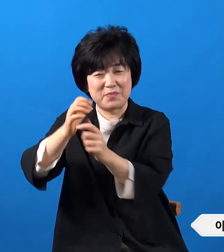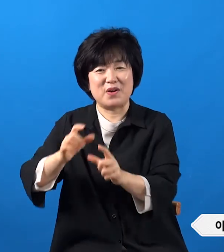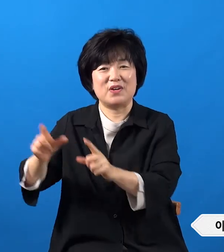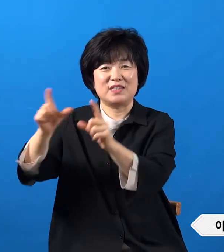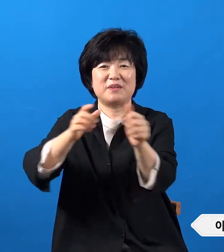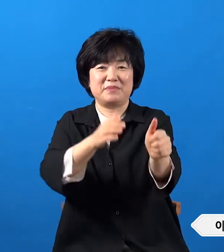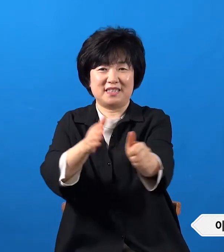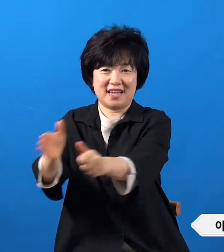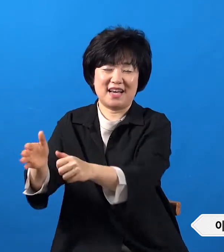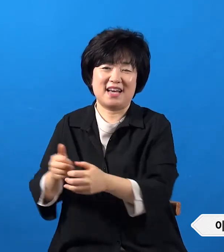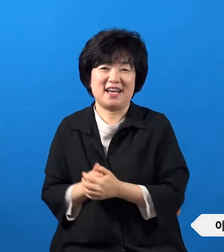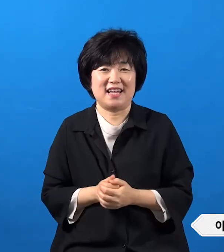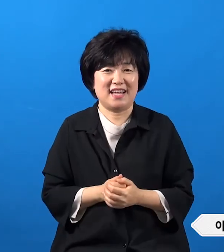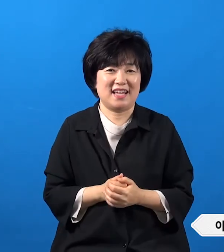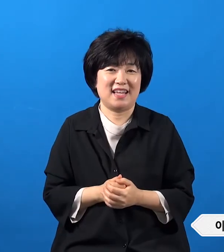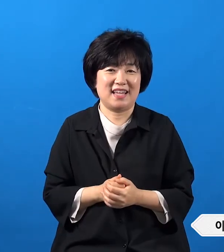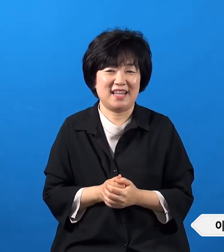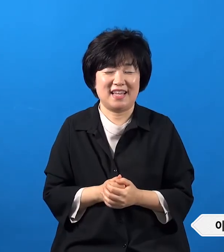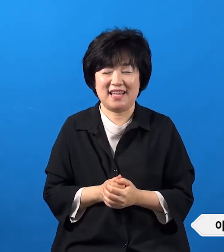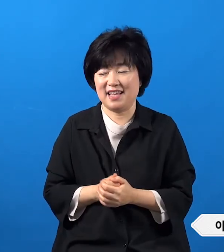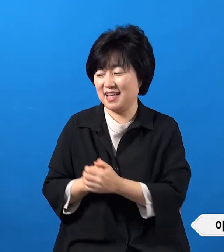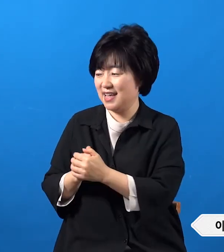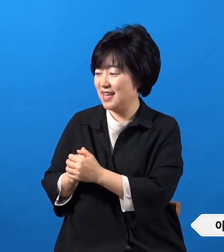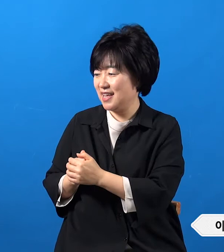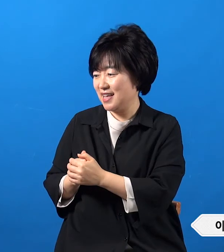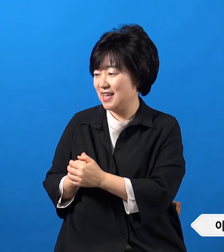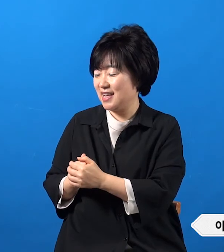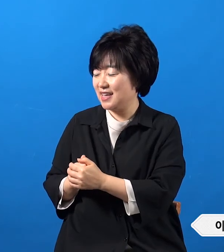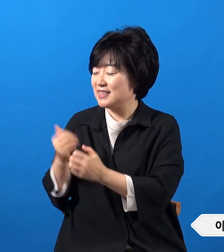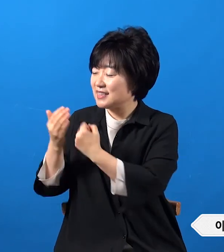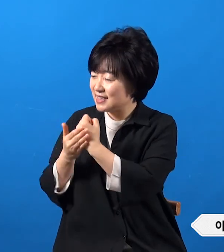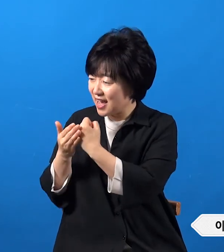사로잡혀서 합시다. 옆에 있는 사람 한번 해보세요. 시작.